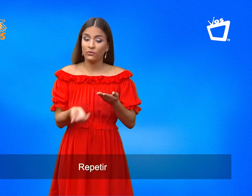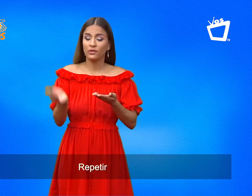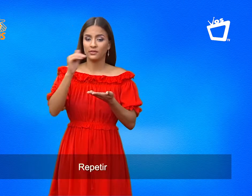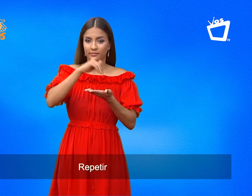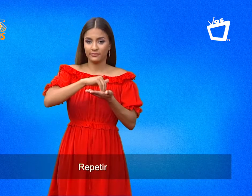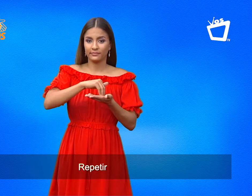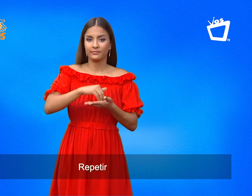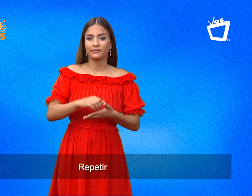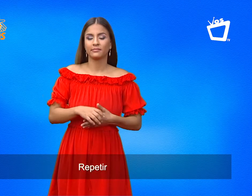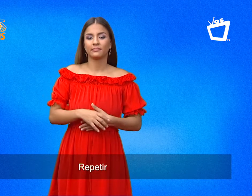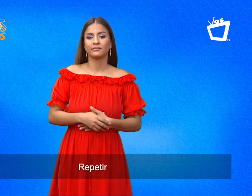repetir